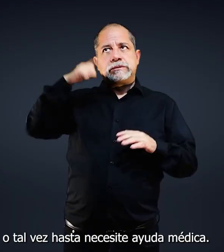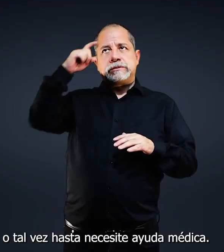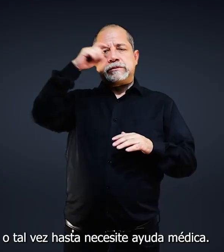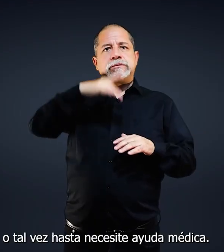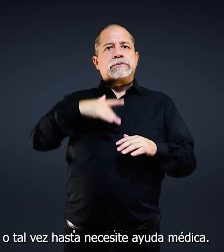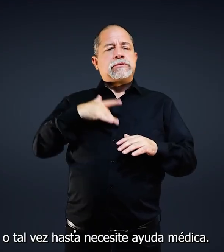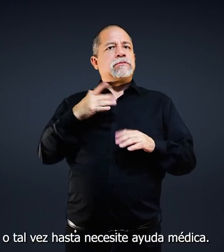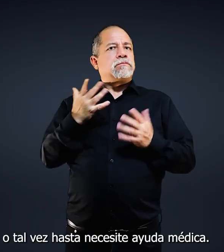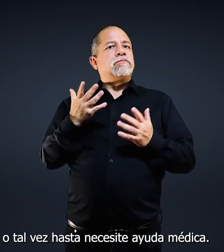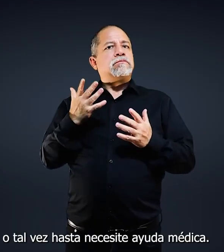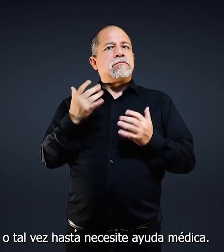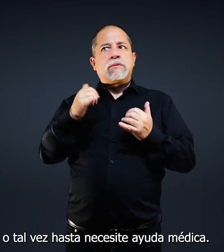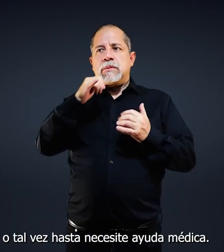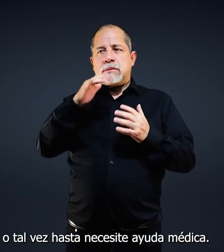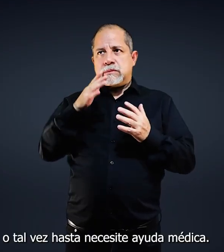hasta necesite ayuda médica.